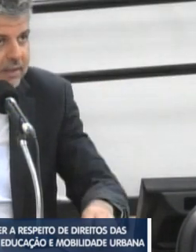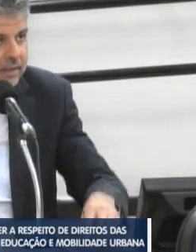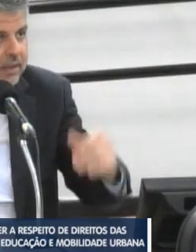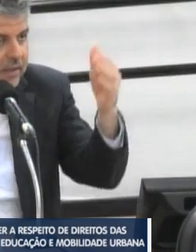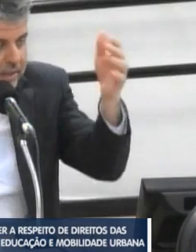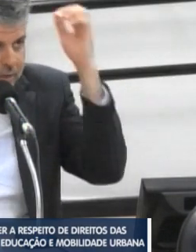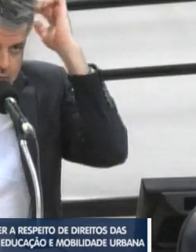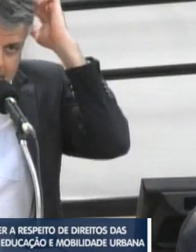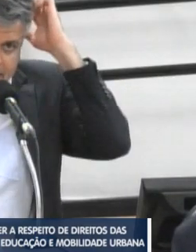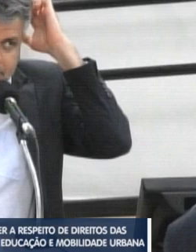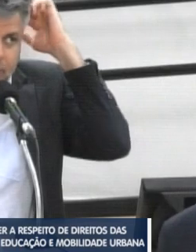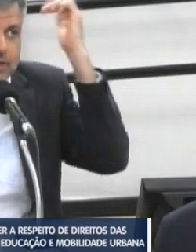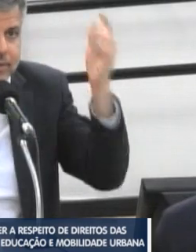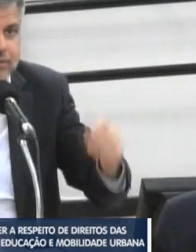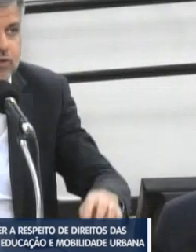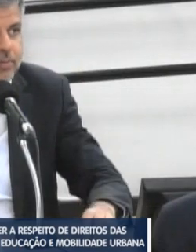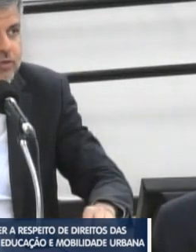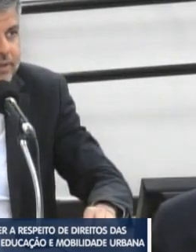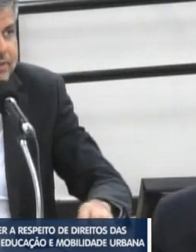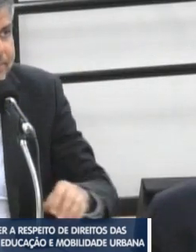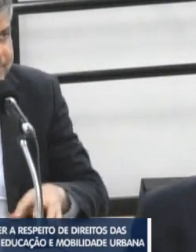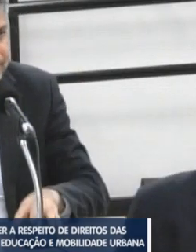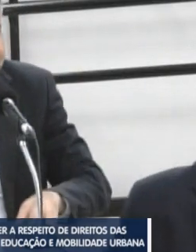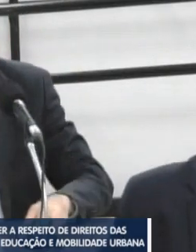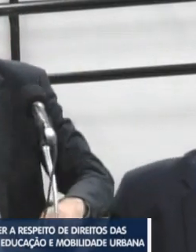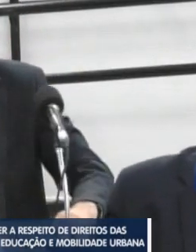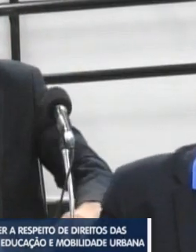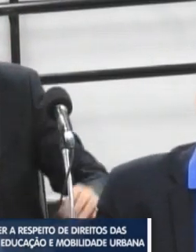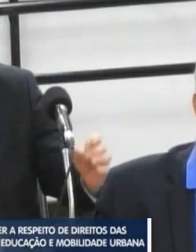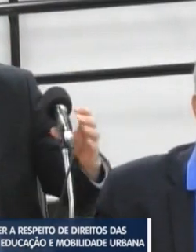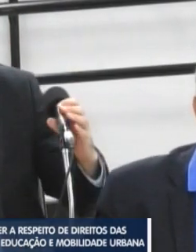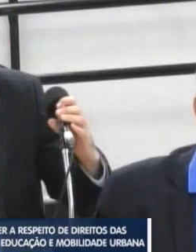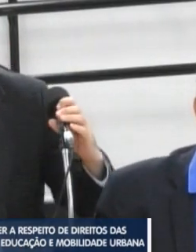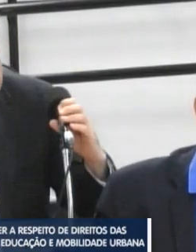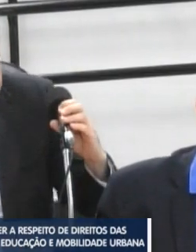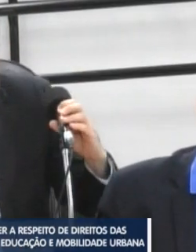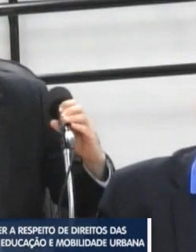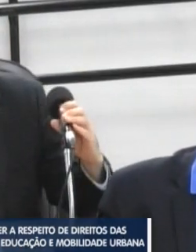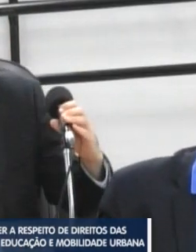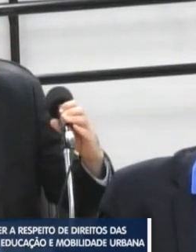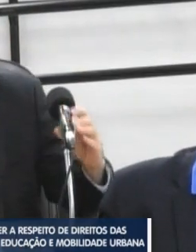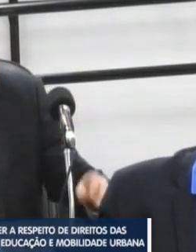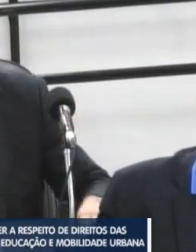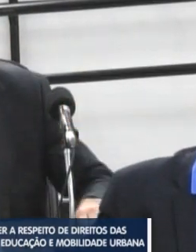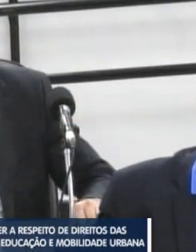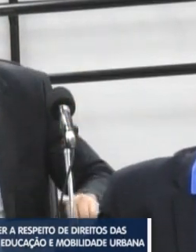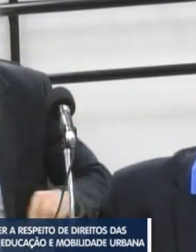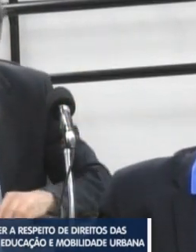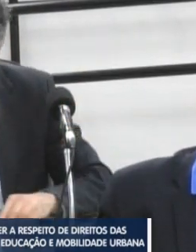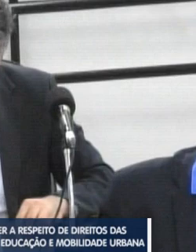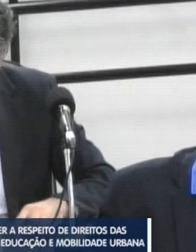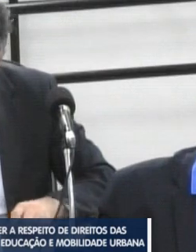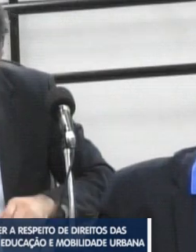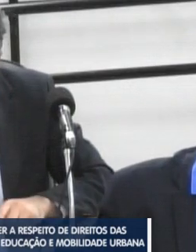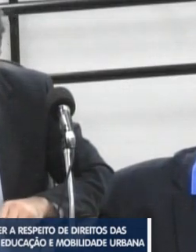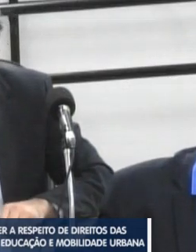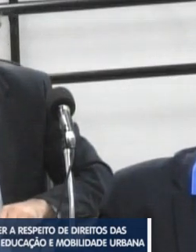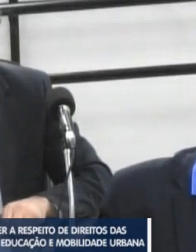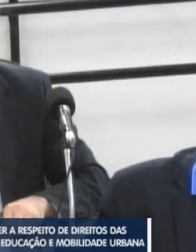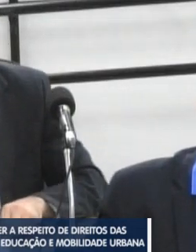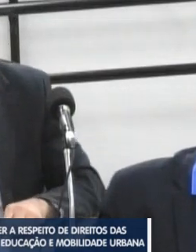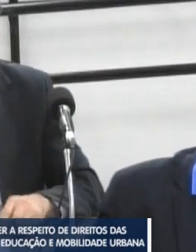vezes aqui, não Obrigado. Só na tribuna, em outras comissões também. Ok. Agradecer, doutor Presidente, Marcelo. eu também queria fazer uma manifestação. Pois